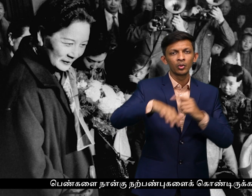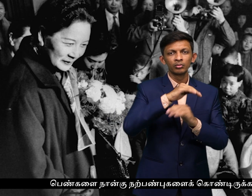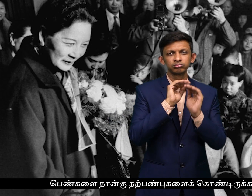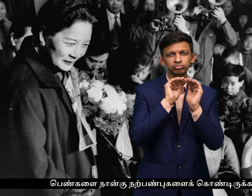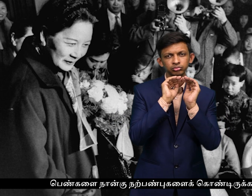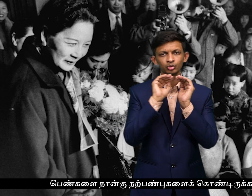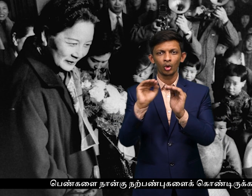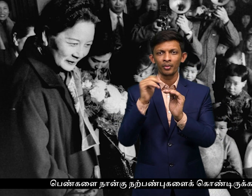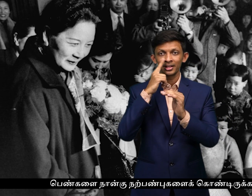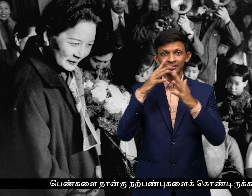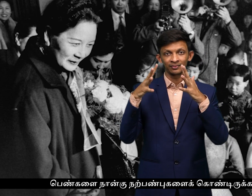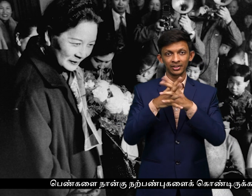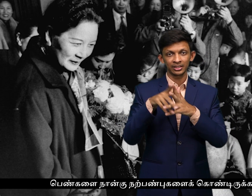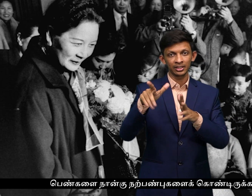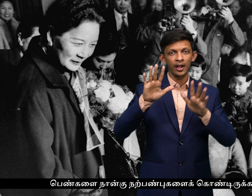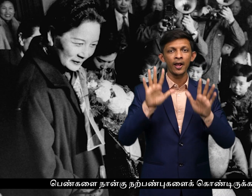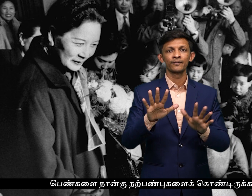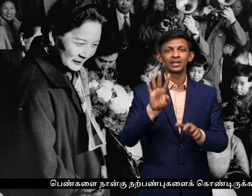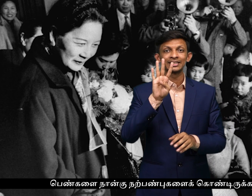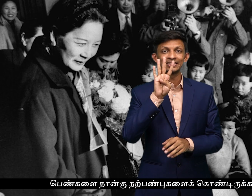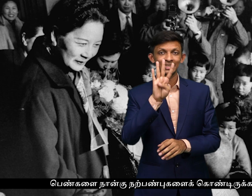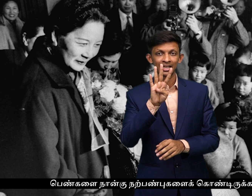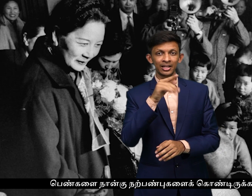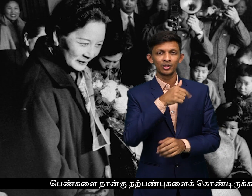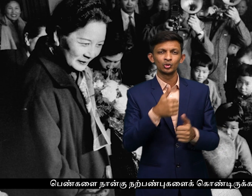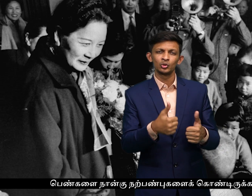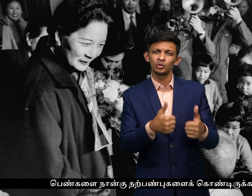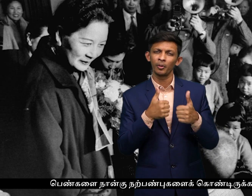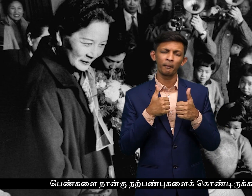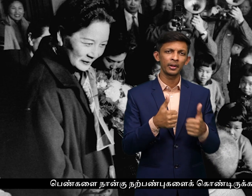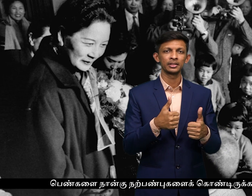பெண்களை 4 நற்பண்புகளை கொண்டிருக்க ஊக்குவித்தார்.